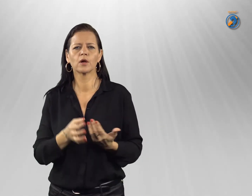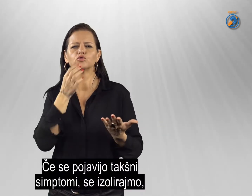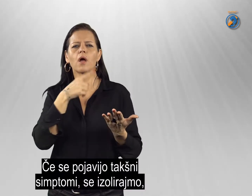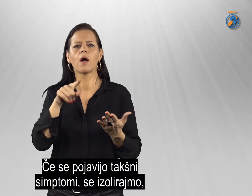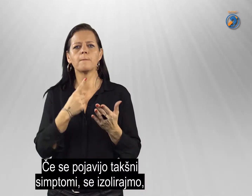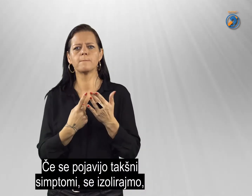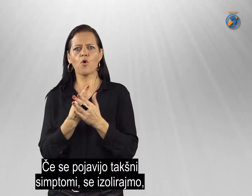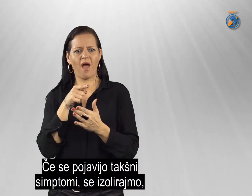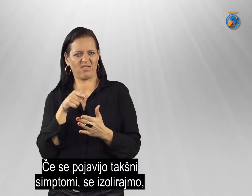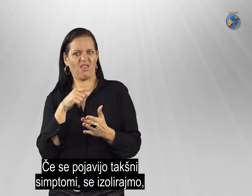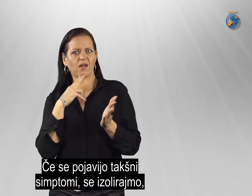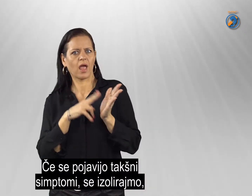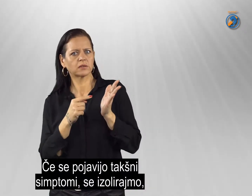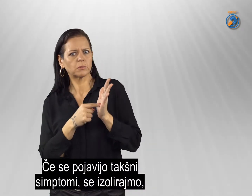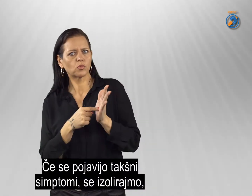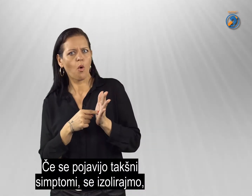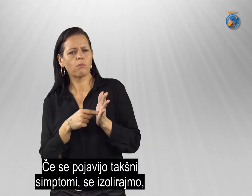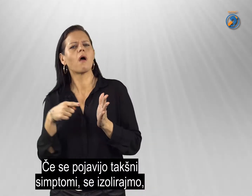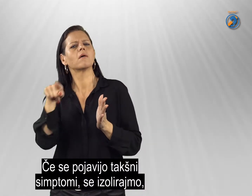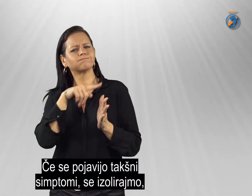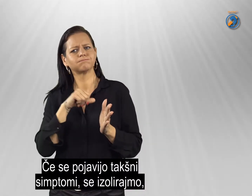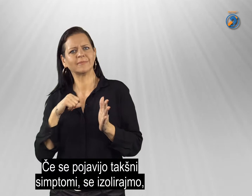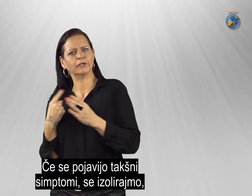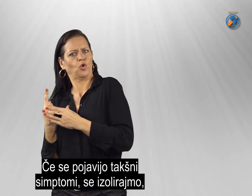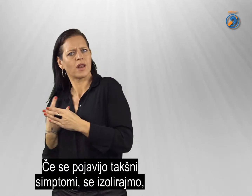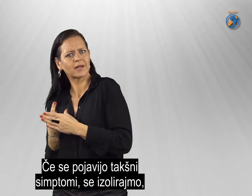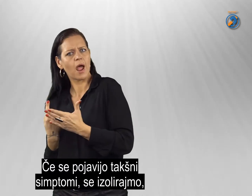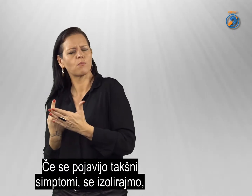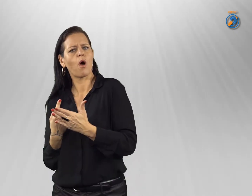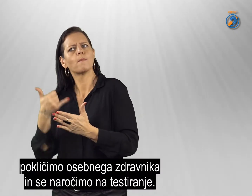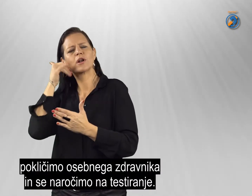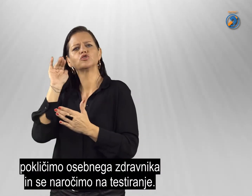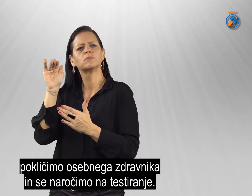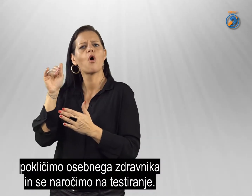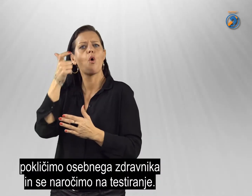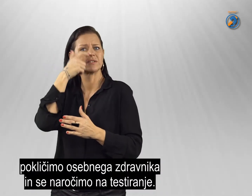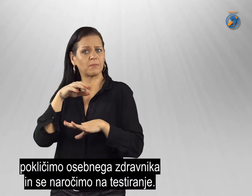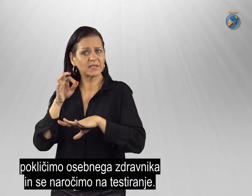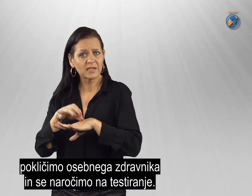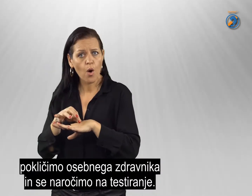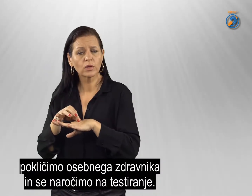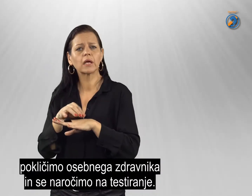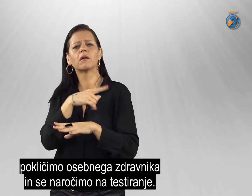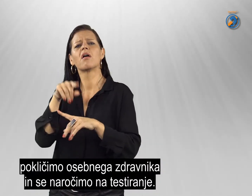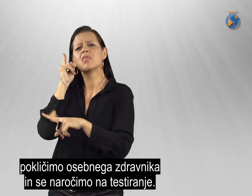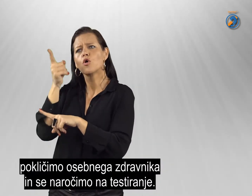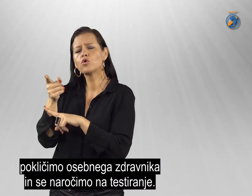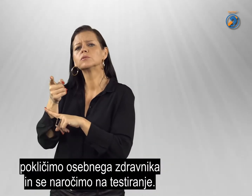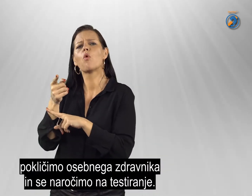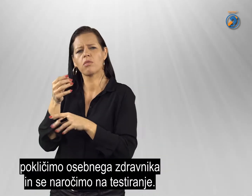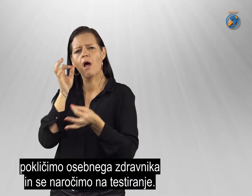Če se pojavijo takšni simptomi, se izolirajmo, pokličimo osebnega zdravnika in se naročimo na